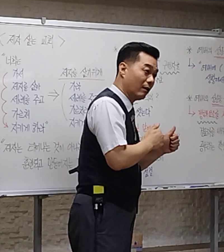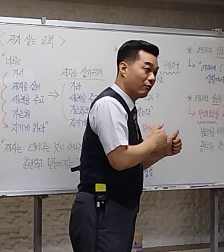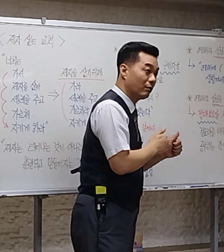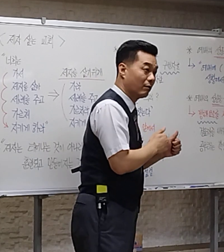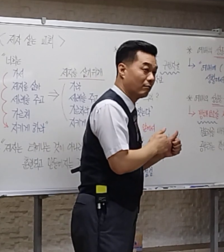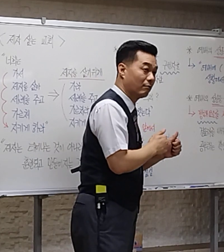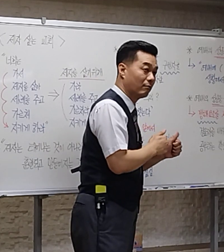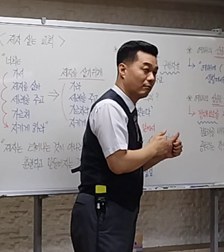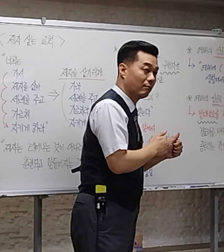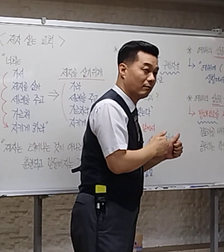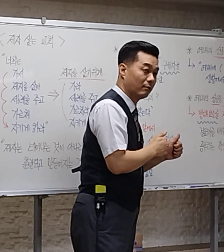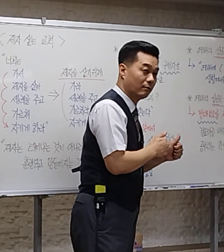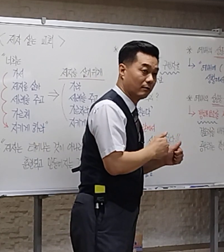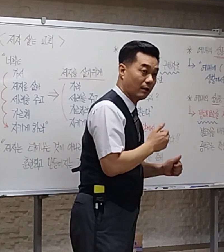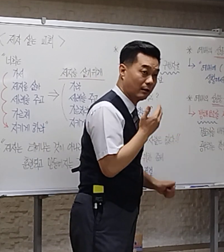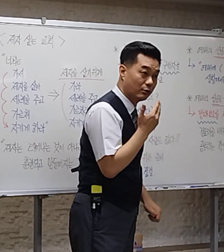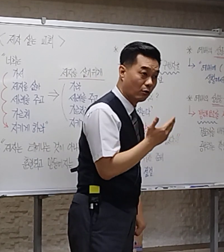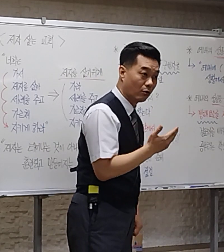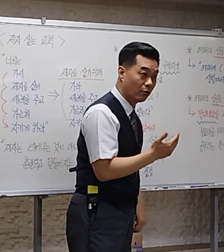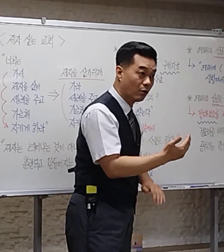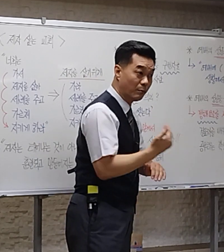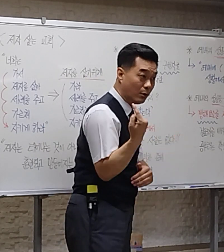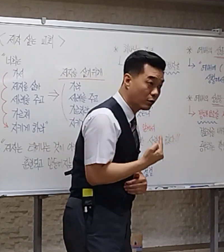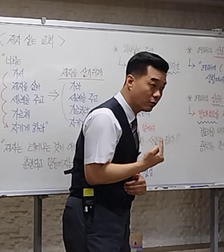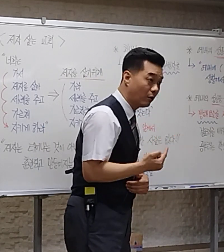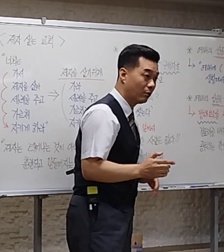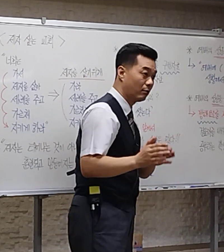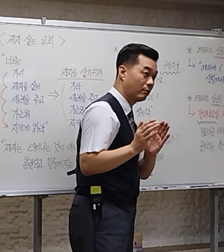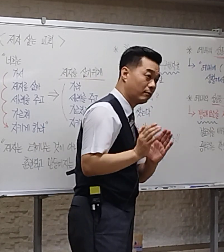거야. 가능하죠? 미리 오셔서